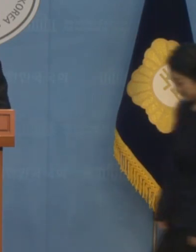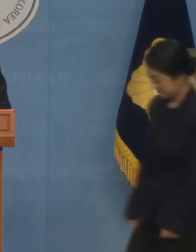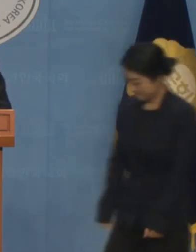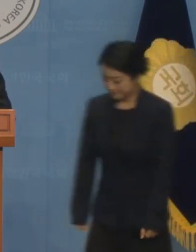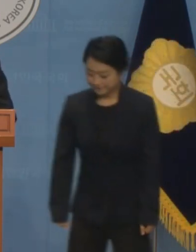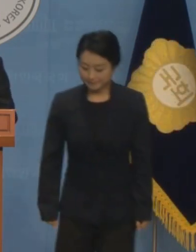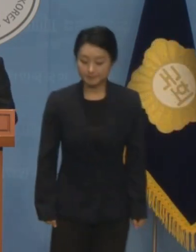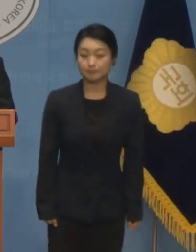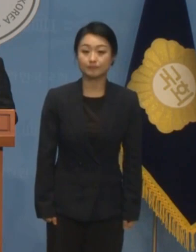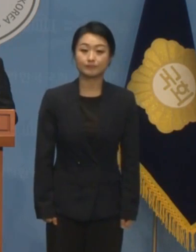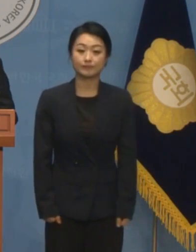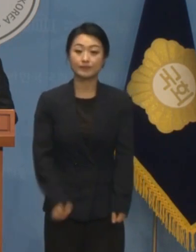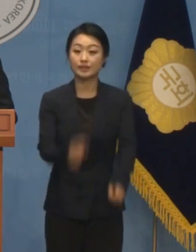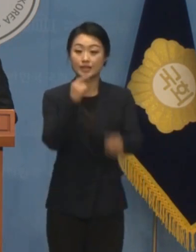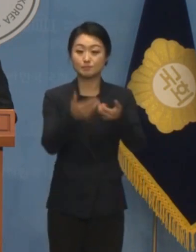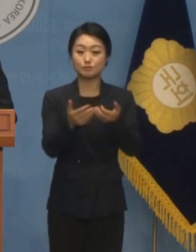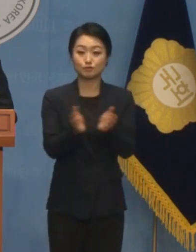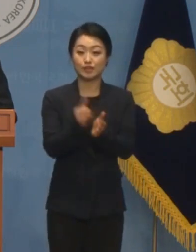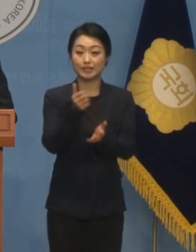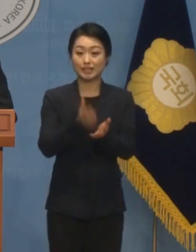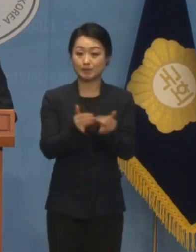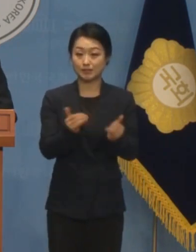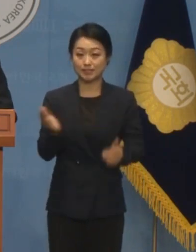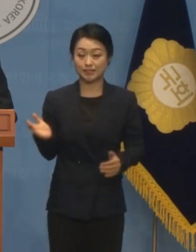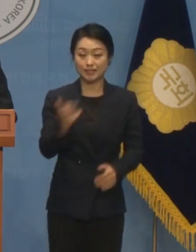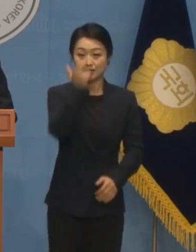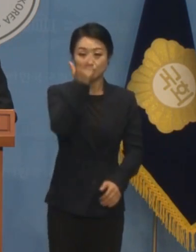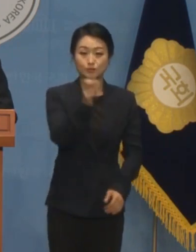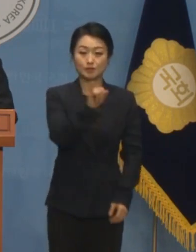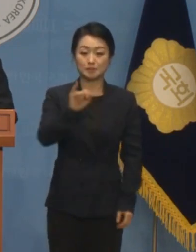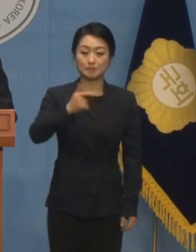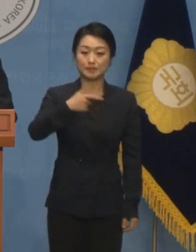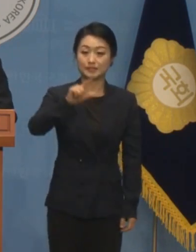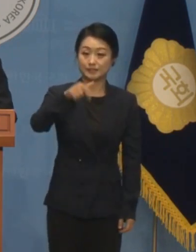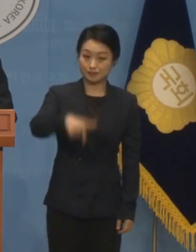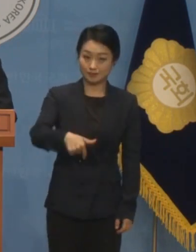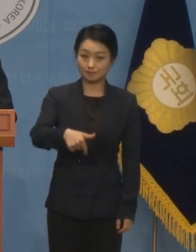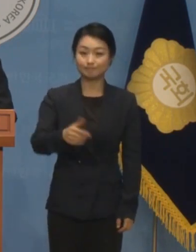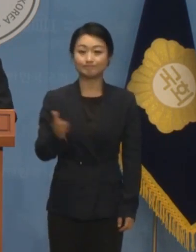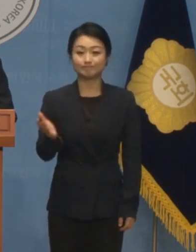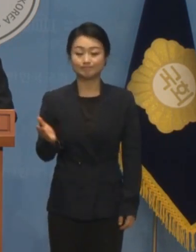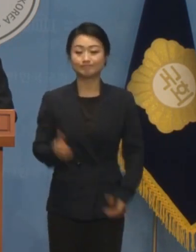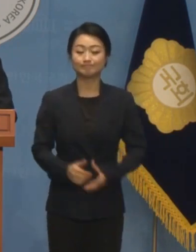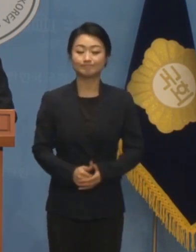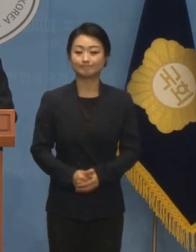네, 더불어민주당 최민석 대변인입니다. 브리핑 시작하겠습니다.